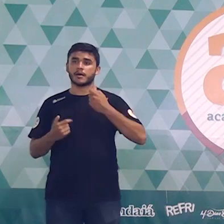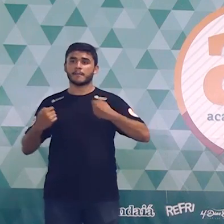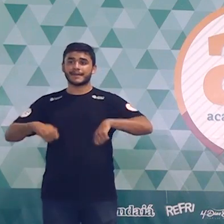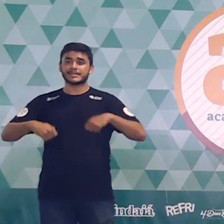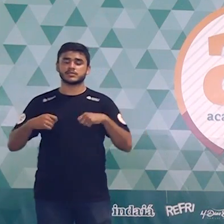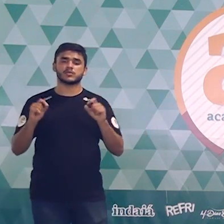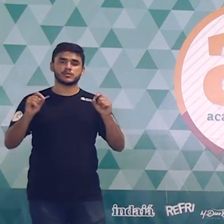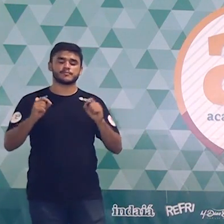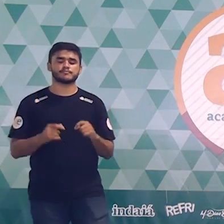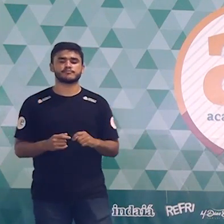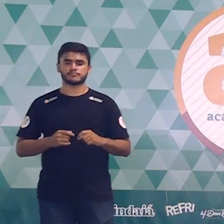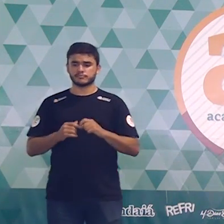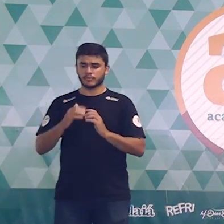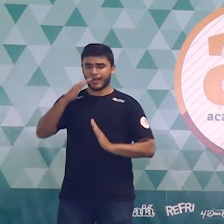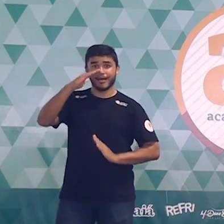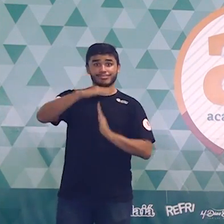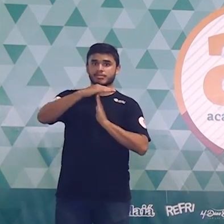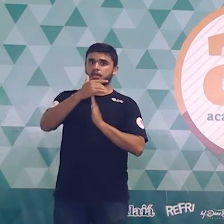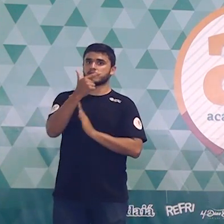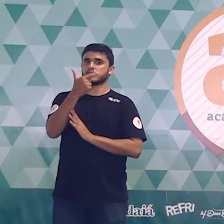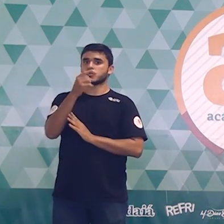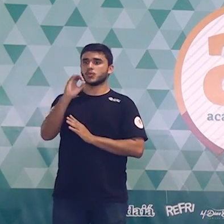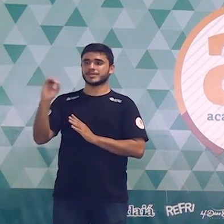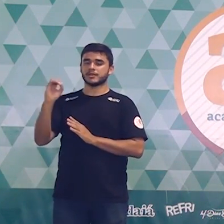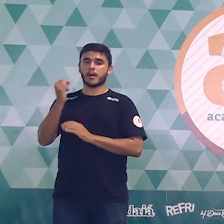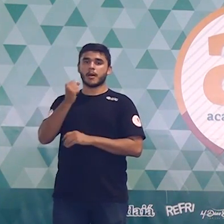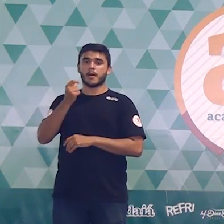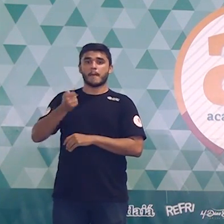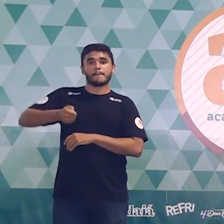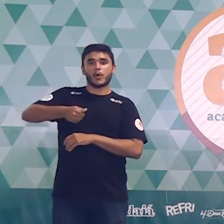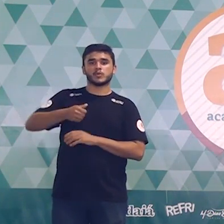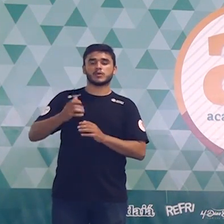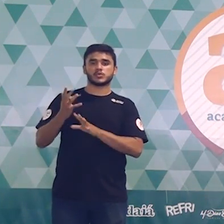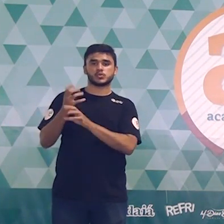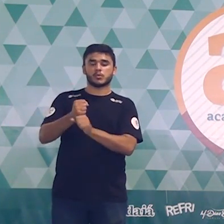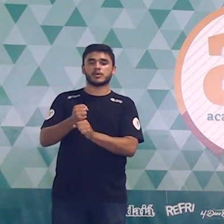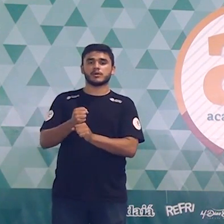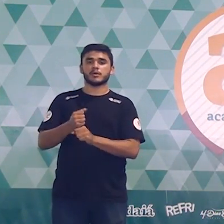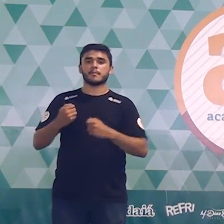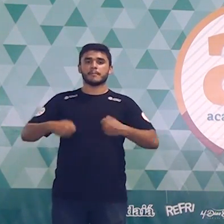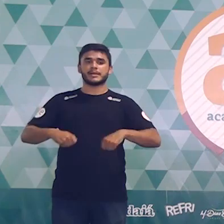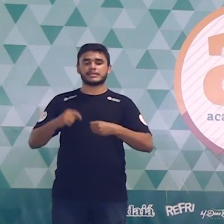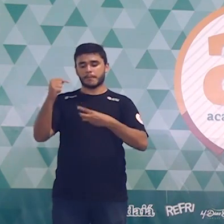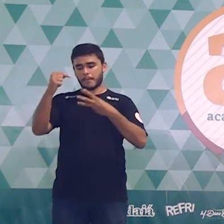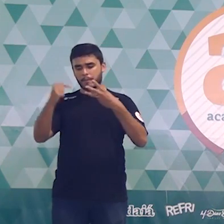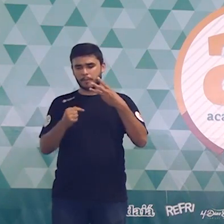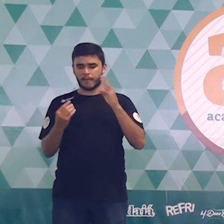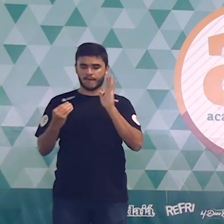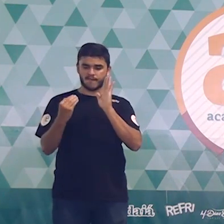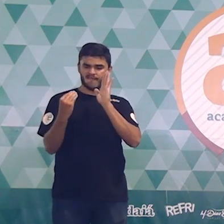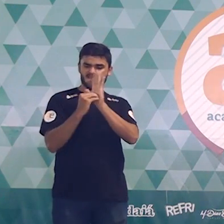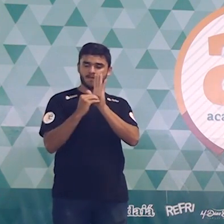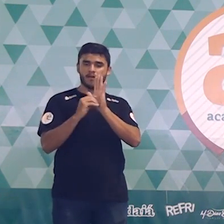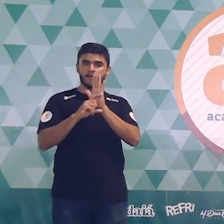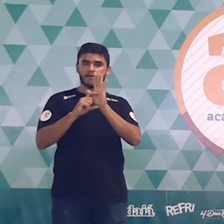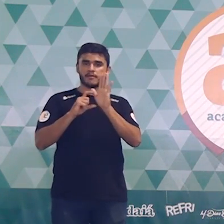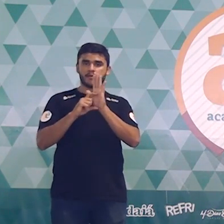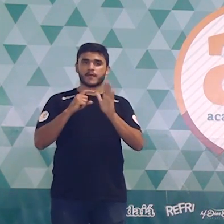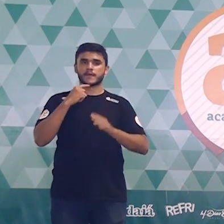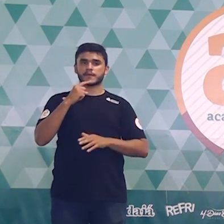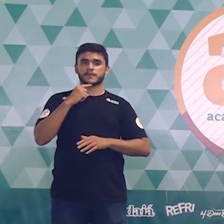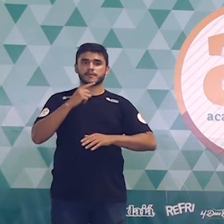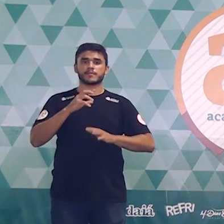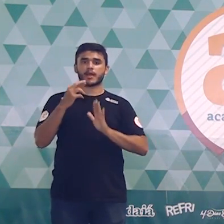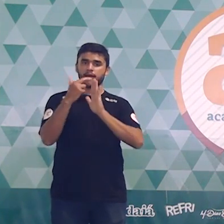irmã. Para você ter 200 pontos na competência 2, tem que ter 3 alusões. Não existe essa regra em canto nenhum escrita. Isso não é